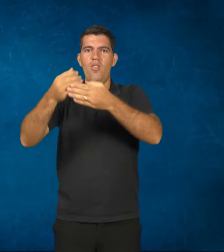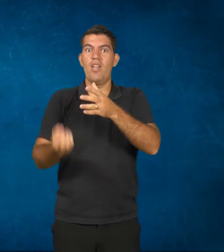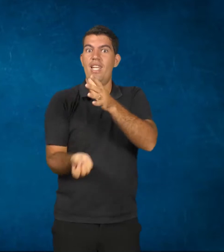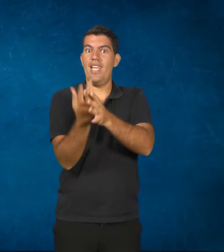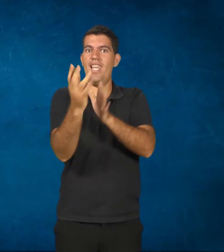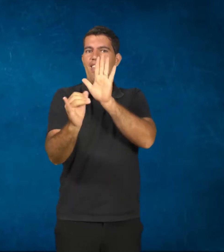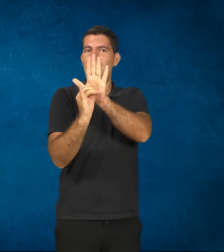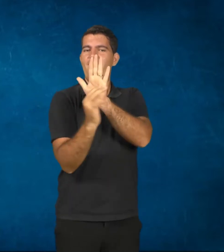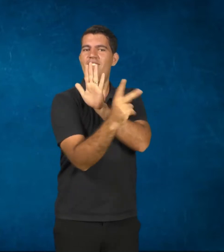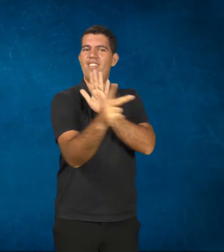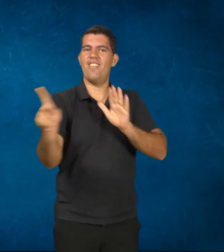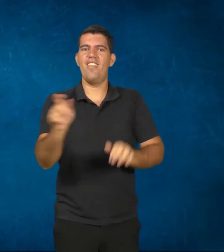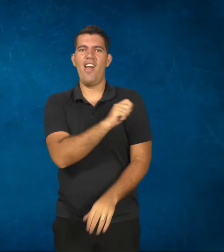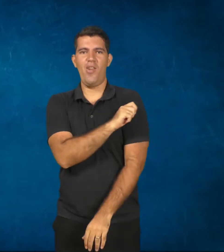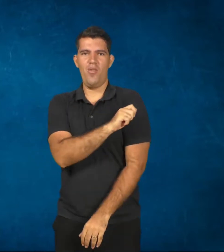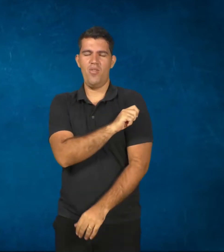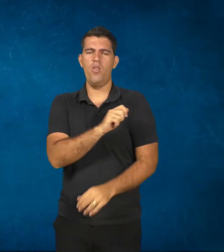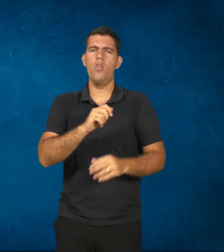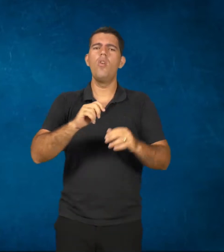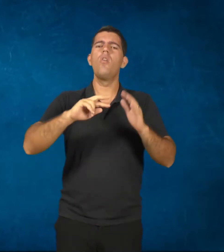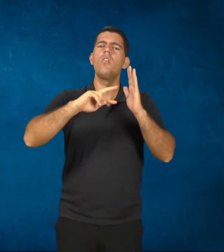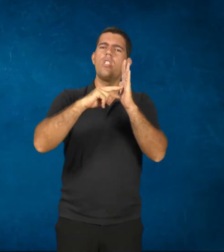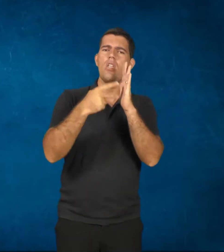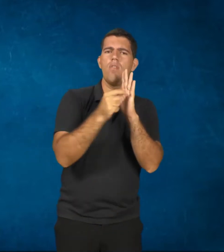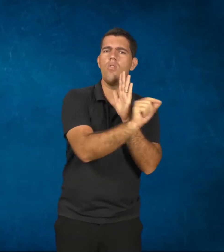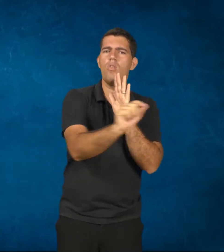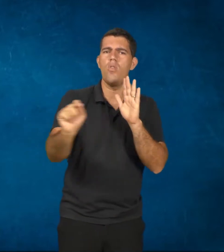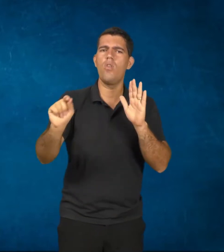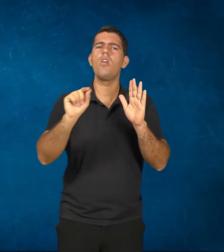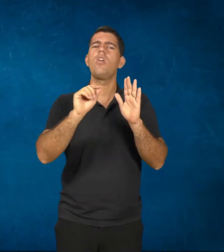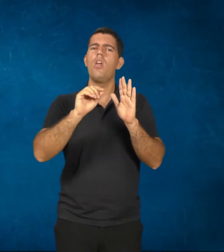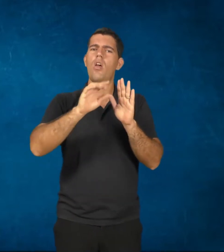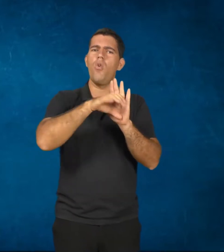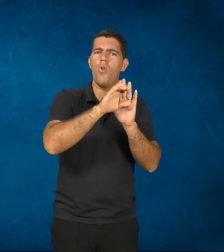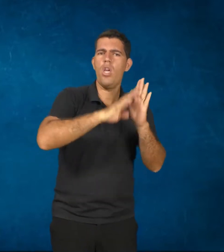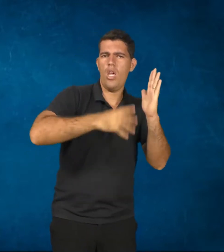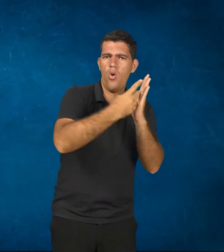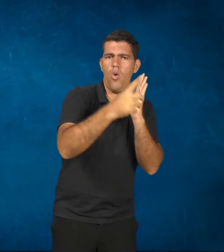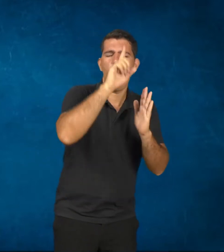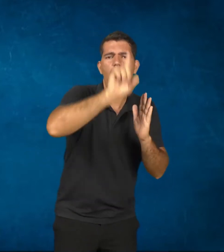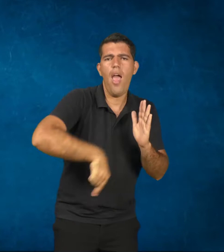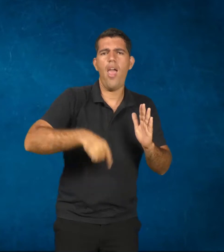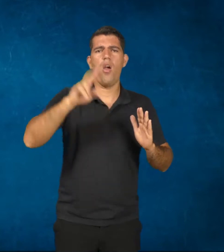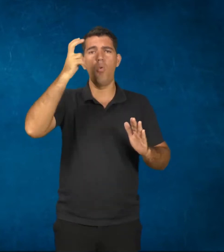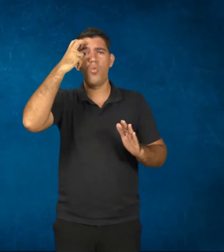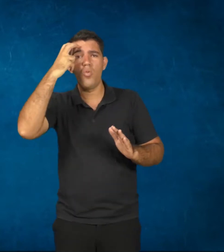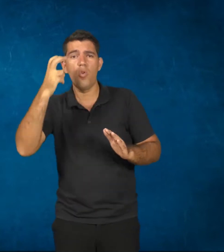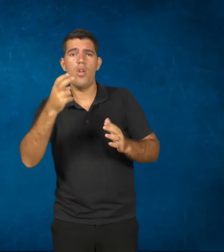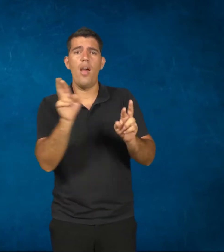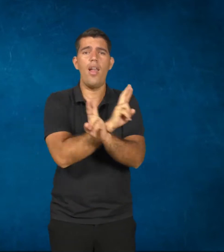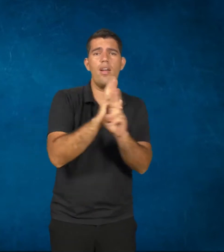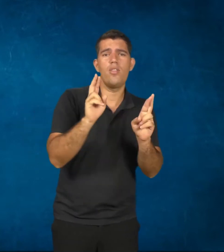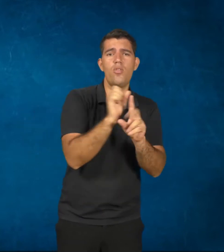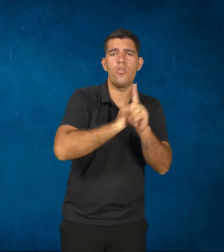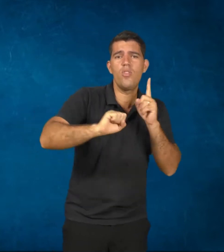estudantes. As definições sobre currículo falaram de cultura, relação social, conhecimento. Então vem a pergunta: